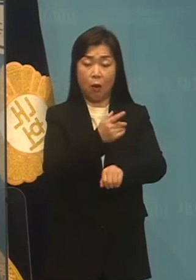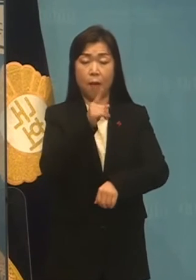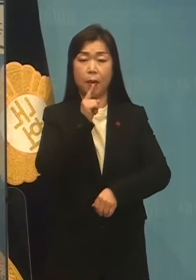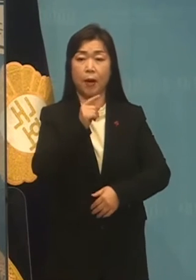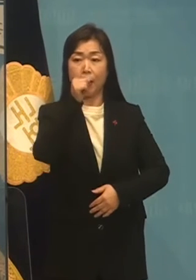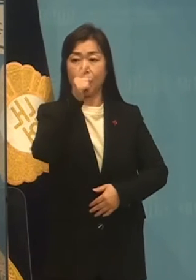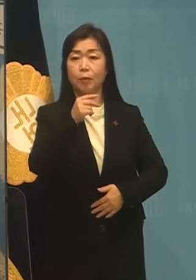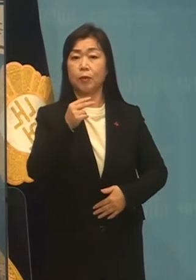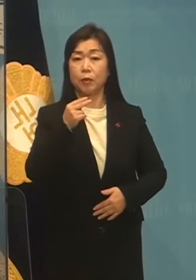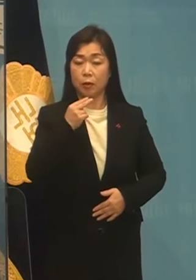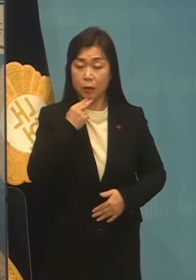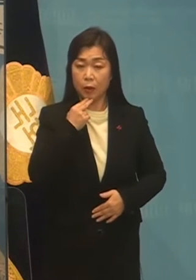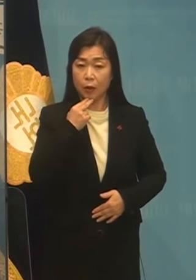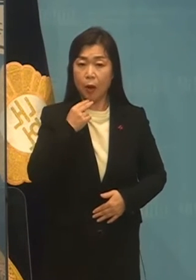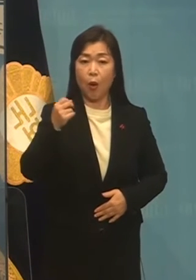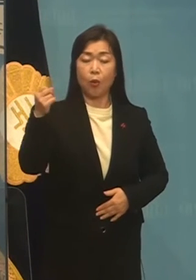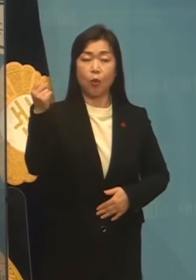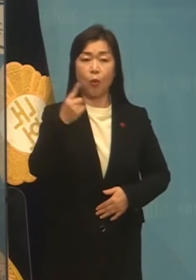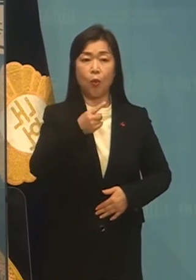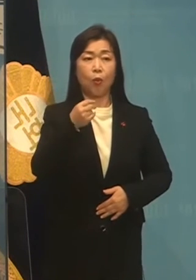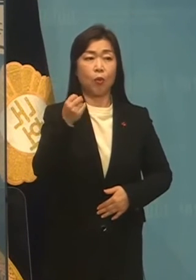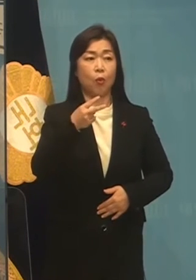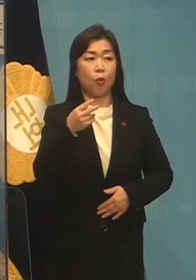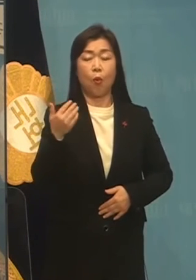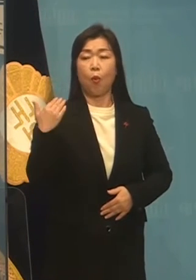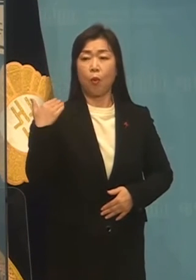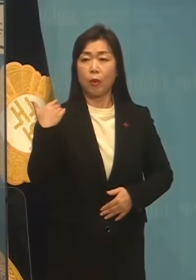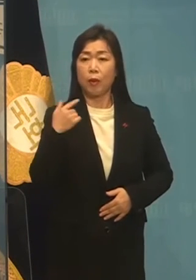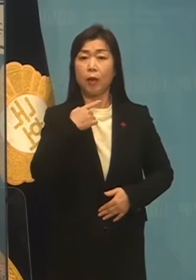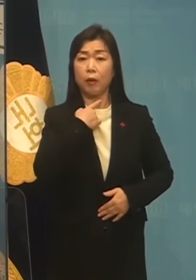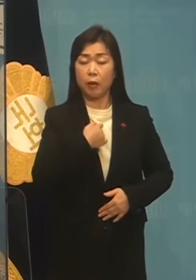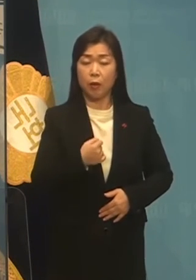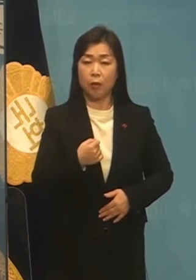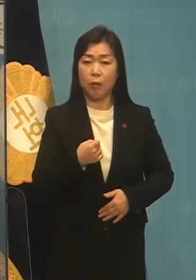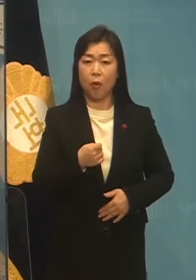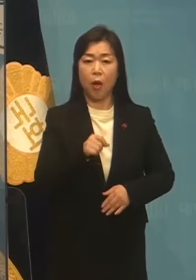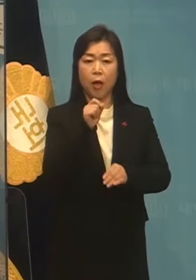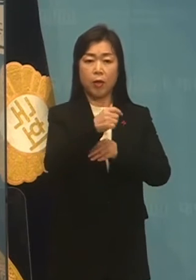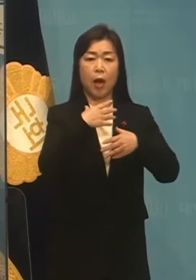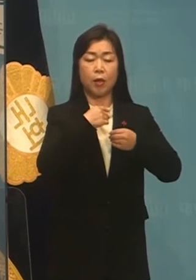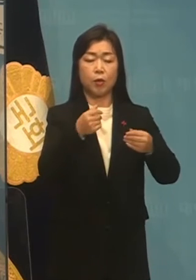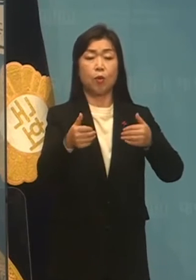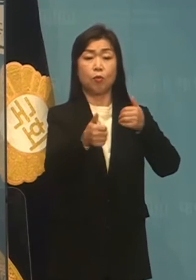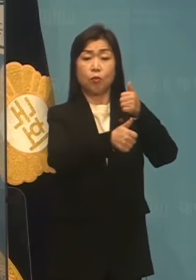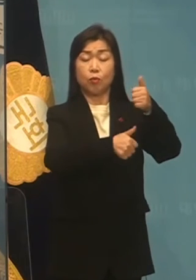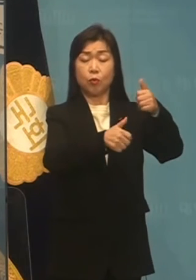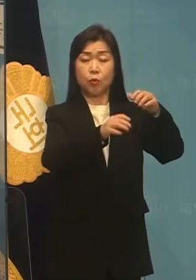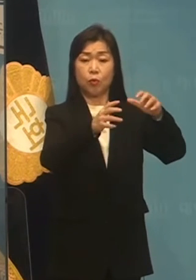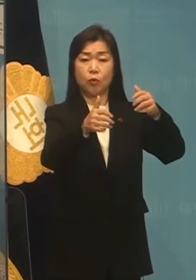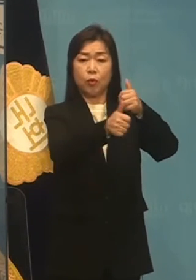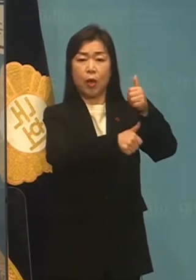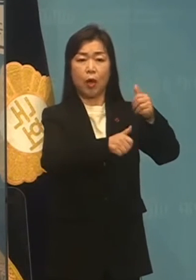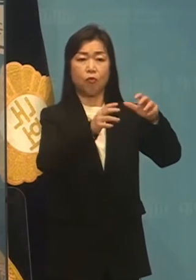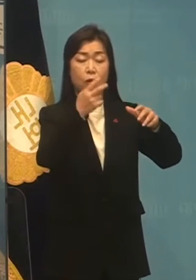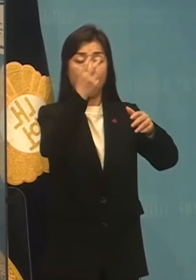하지도 않고 더군다나 근래에 있었던 행안부 부산시 국정감사 때